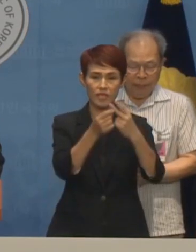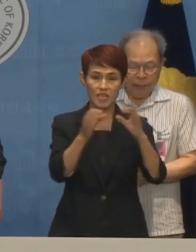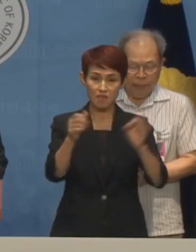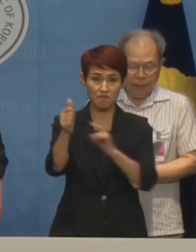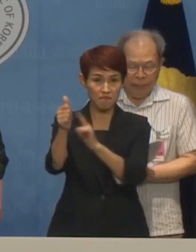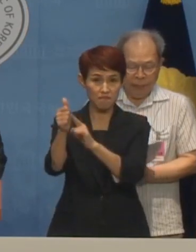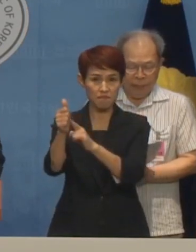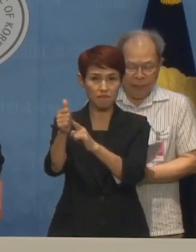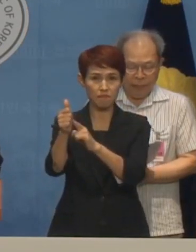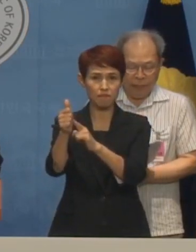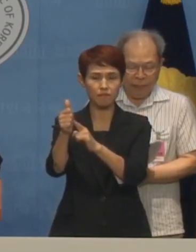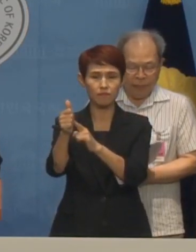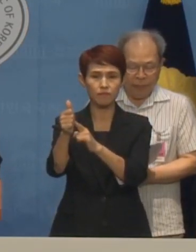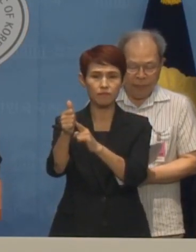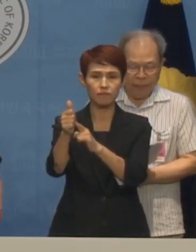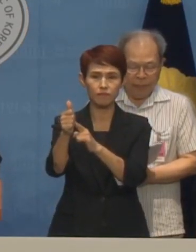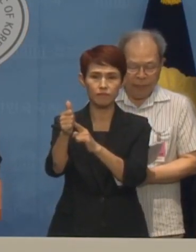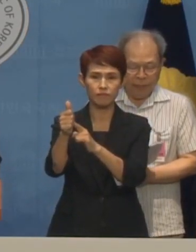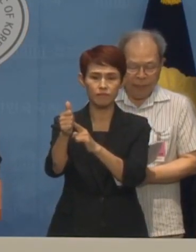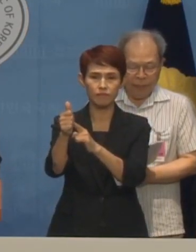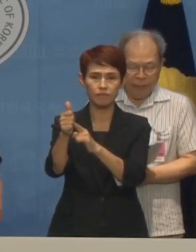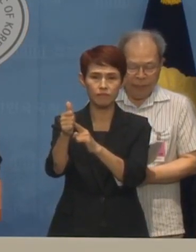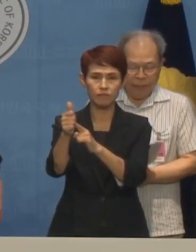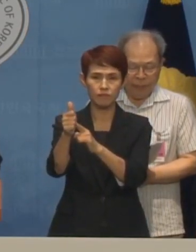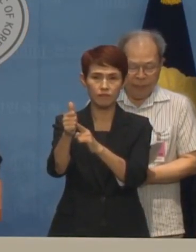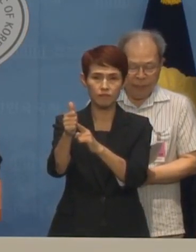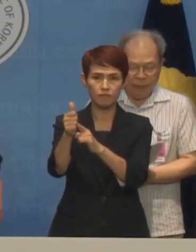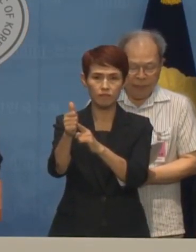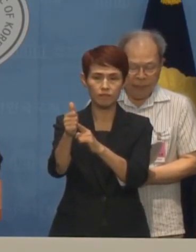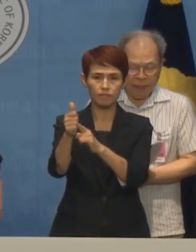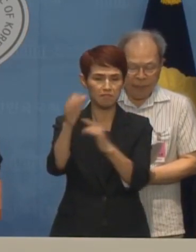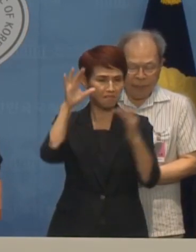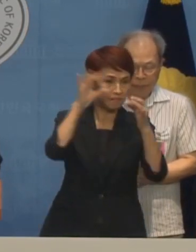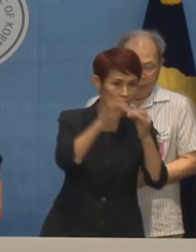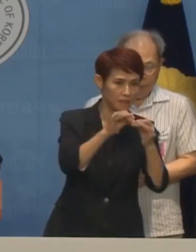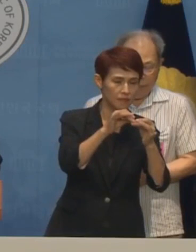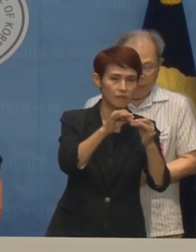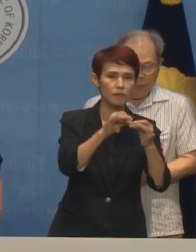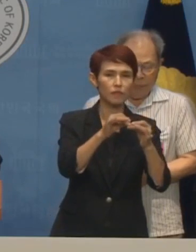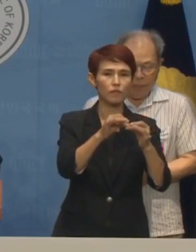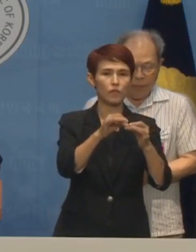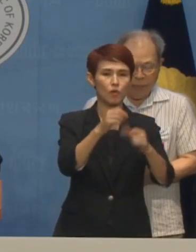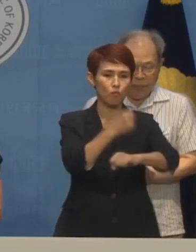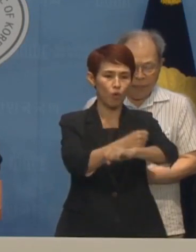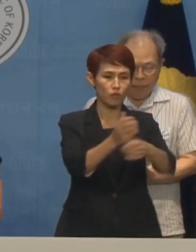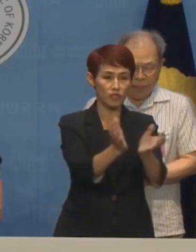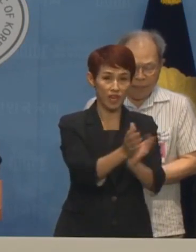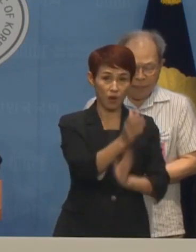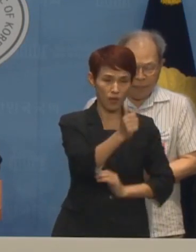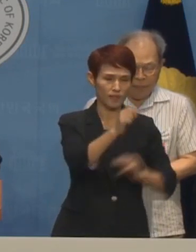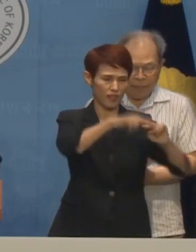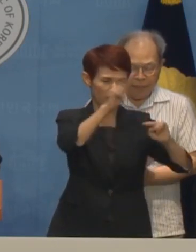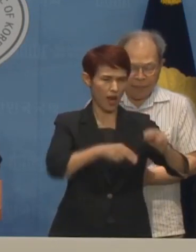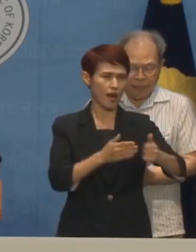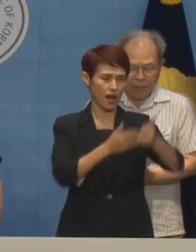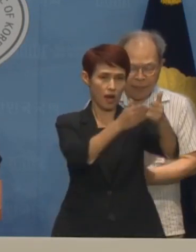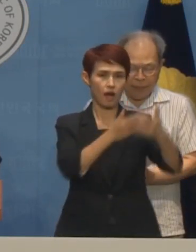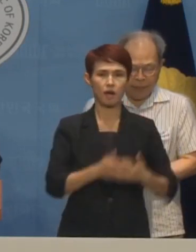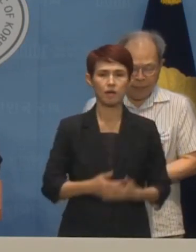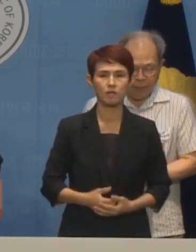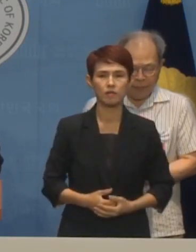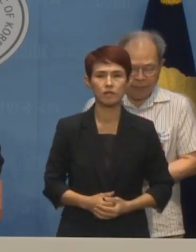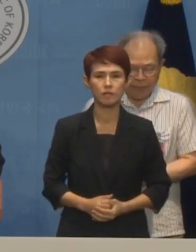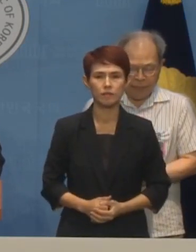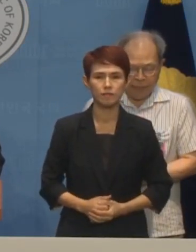김영석을 제가 그냥 진행하도록 하겠습니다. 김영석을 제청한 강정의 보훈부 장관은 사퇴하라.